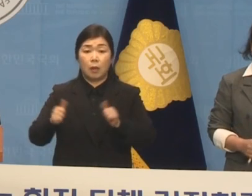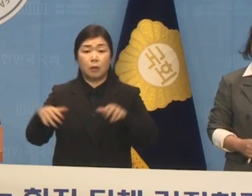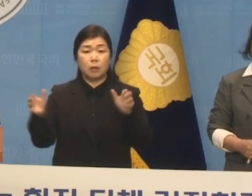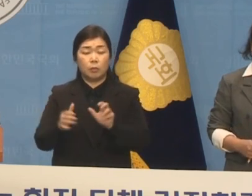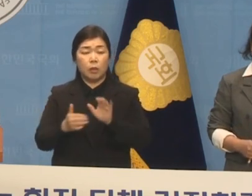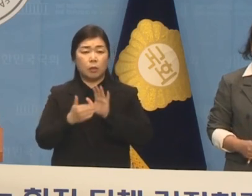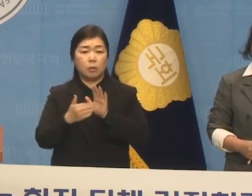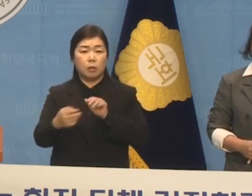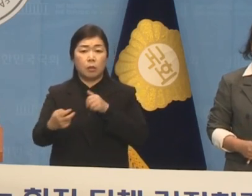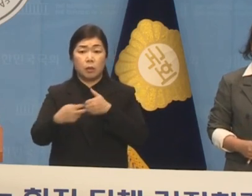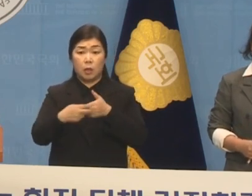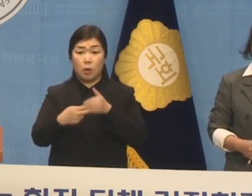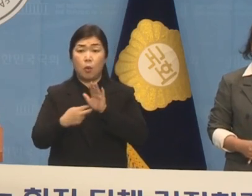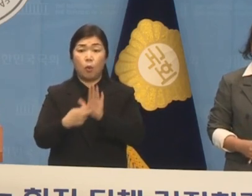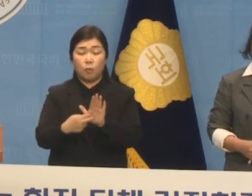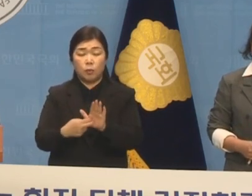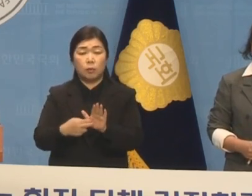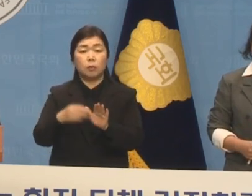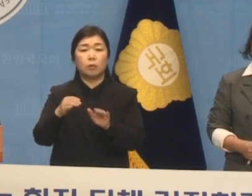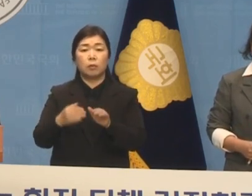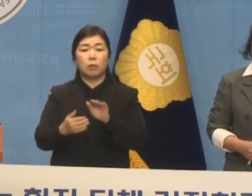사태가 계속 이어지고 있습니다.